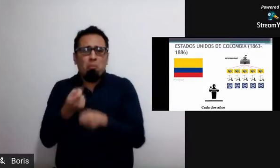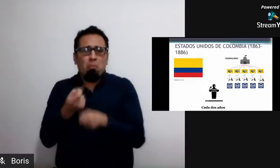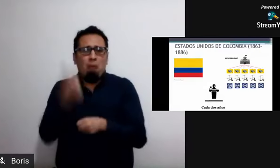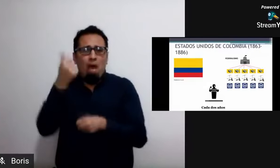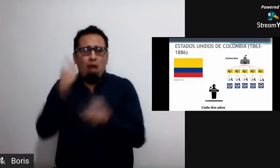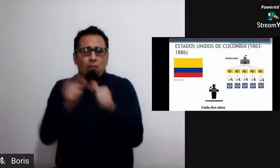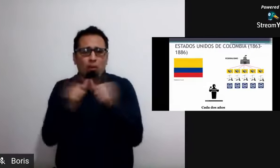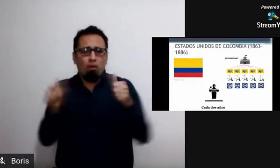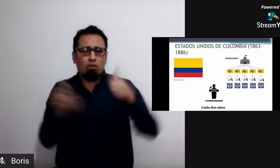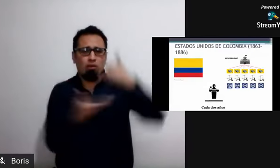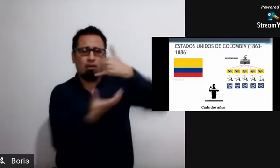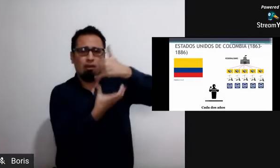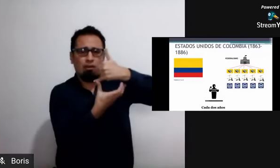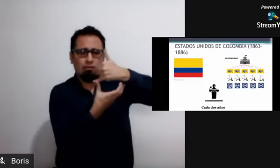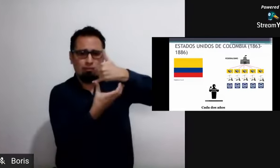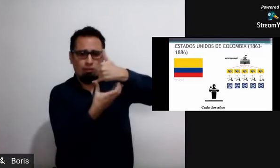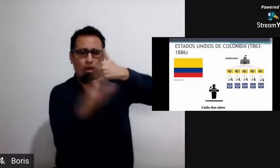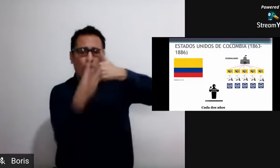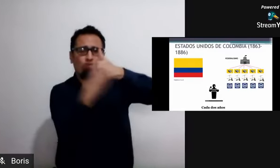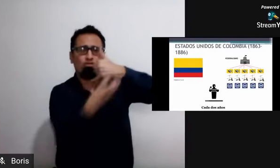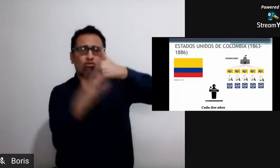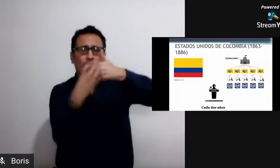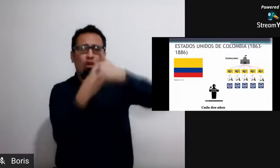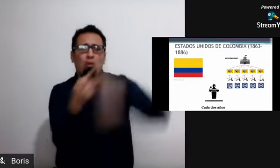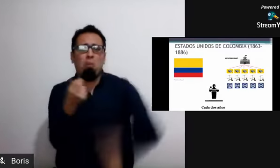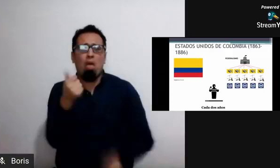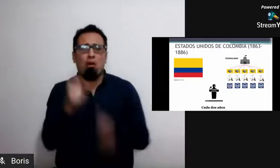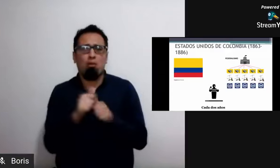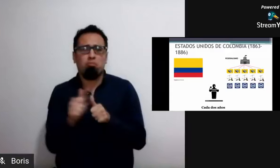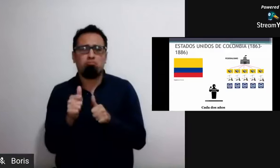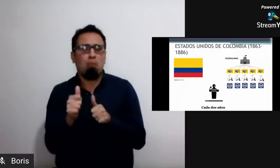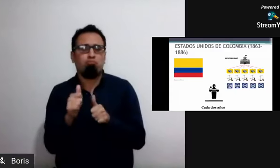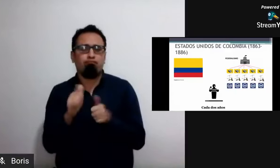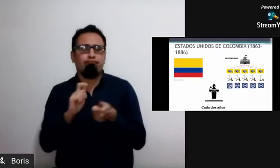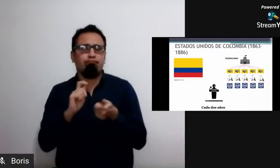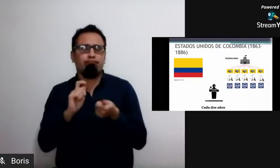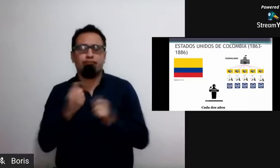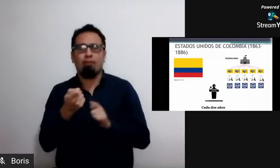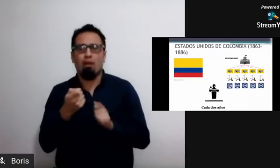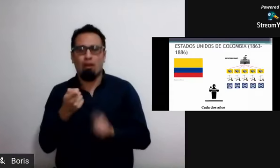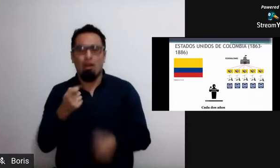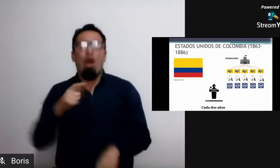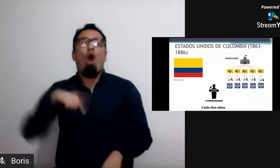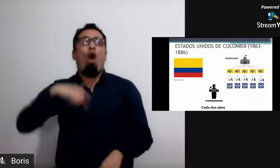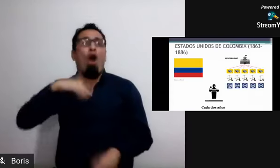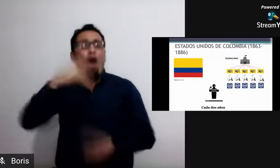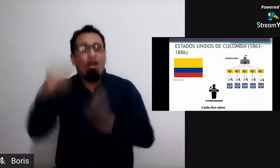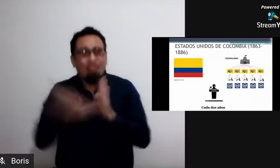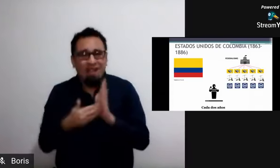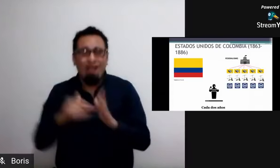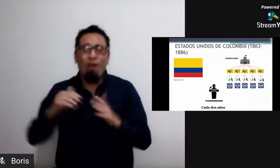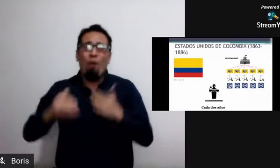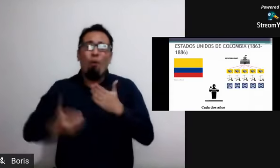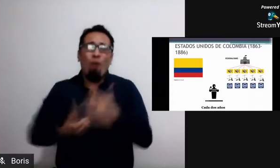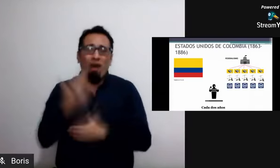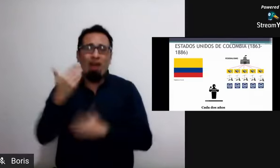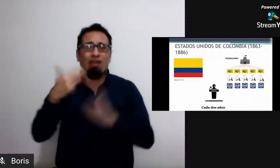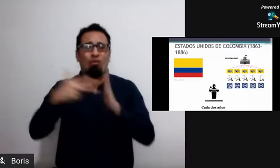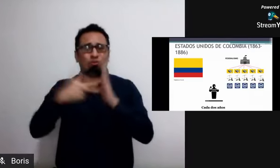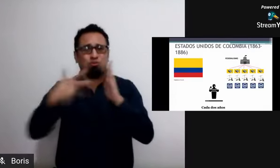Bueno, como les comentaba, esto duró solamente 5 años, un periodo de 5 años, y finalmente, pues